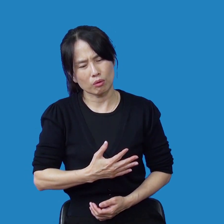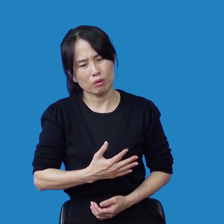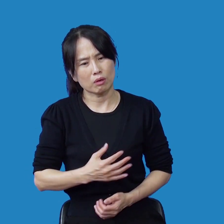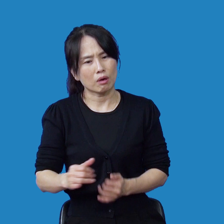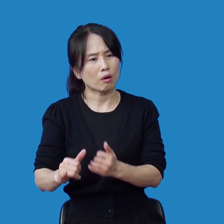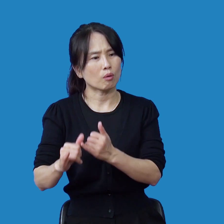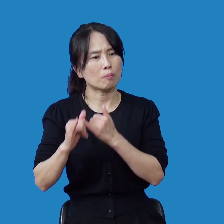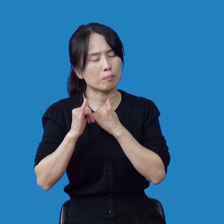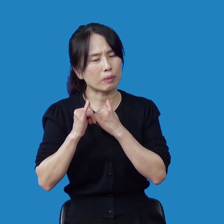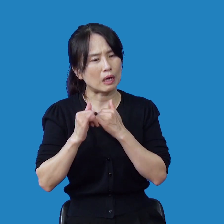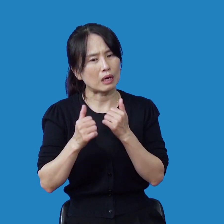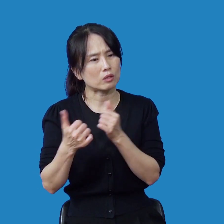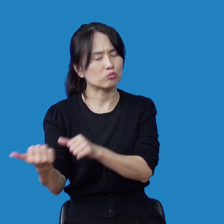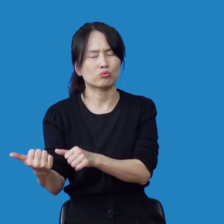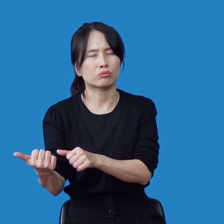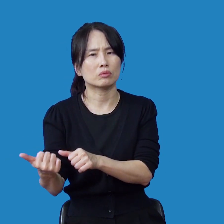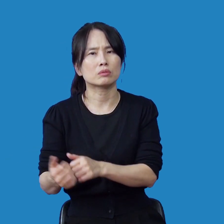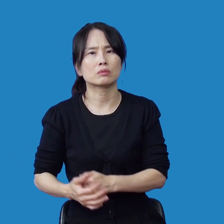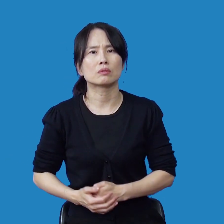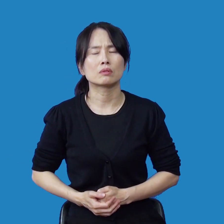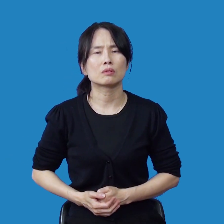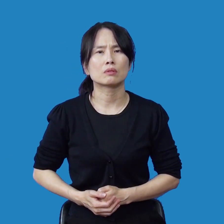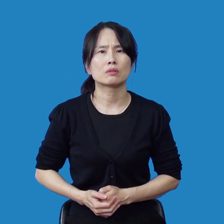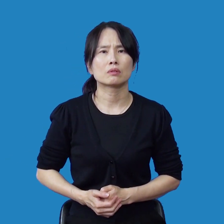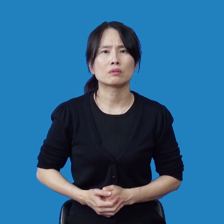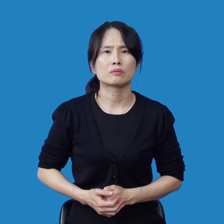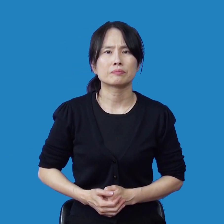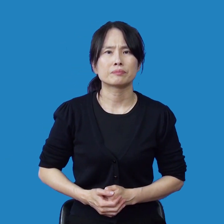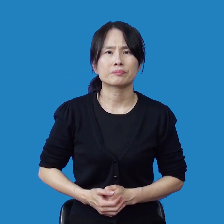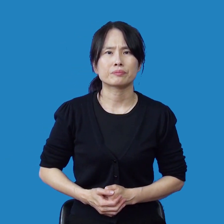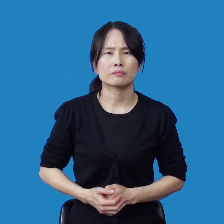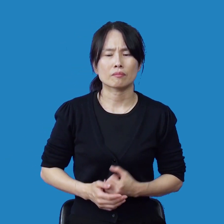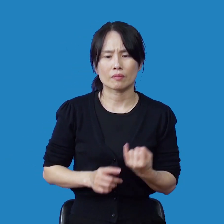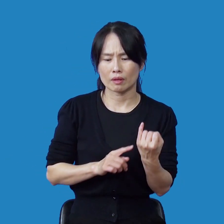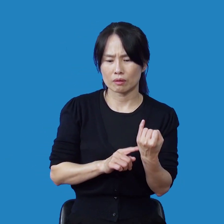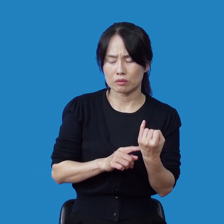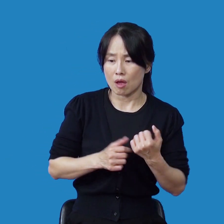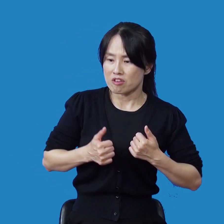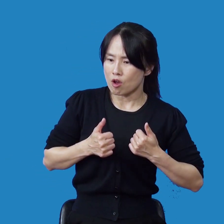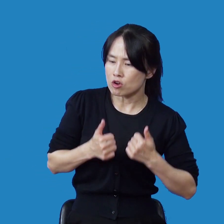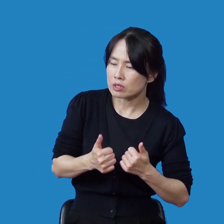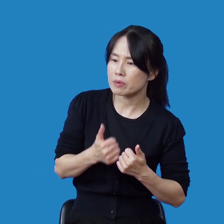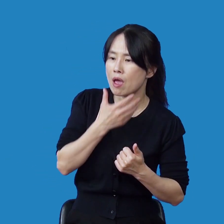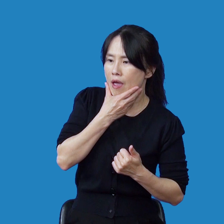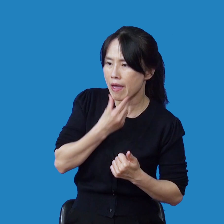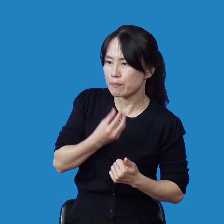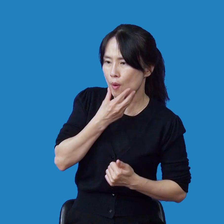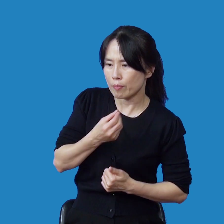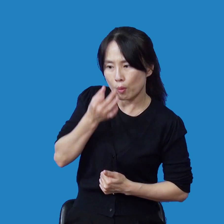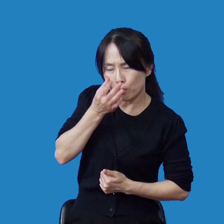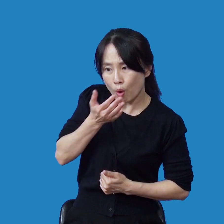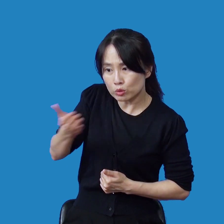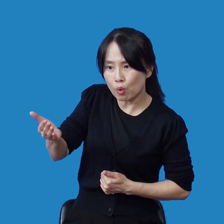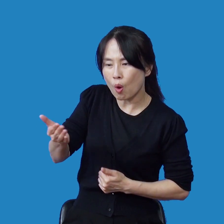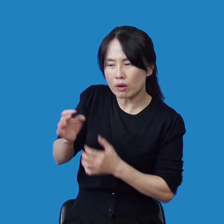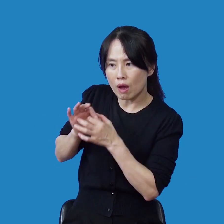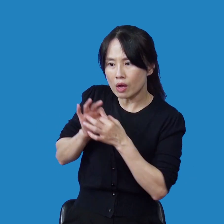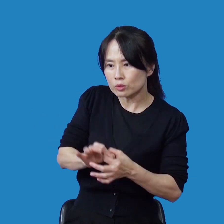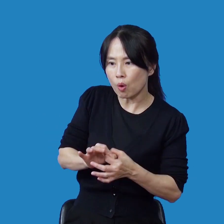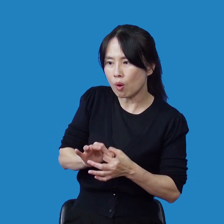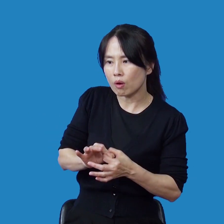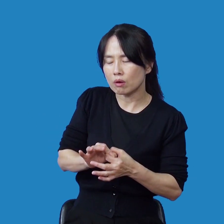그리고 자살해서 죽었습니다. 그 열심 있는 여대생은 본인은